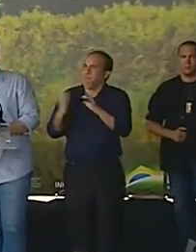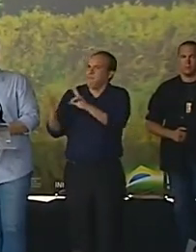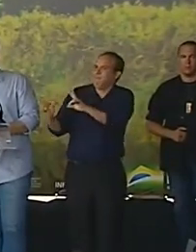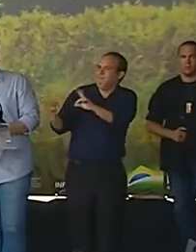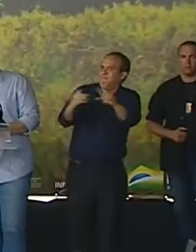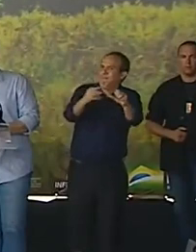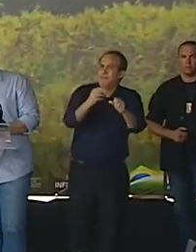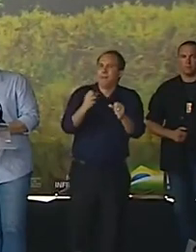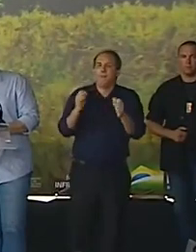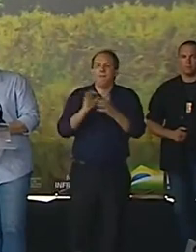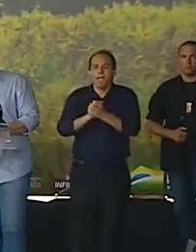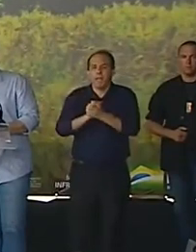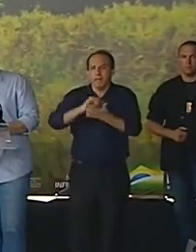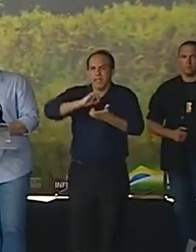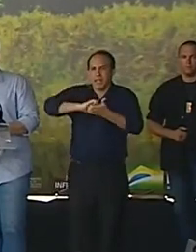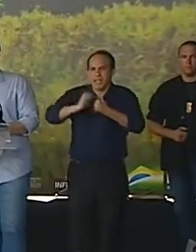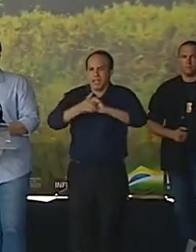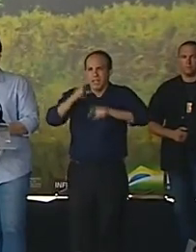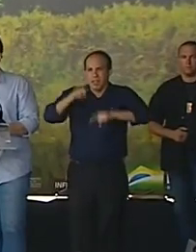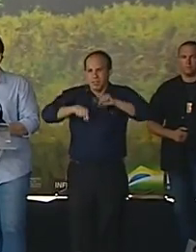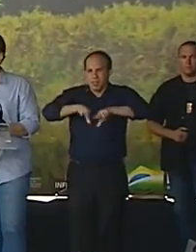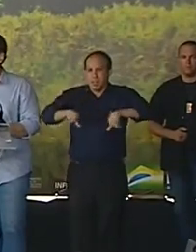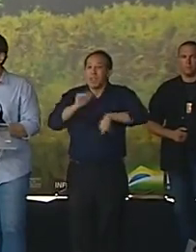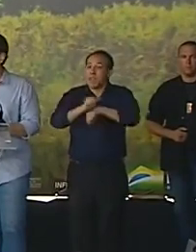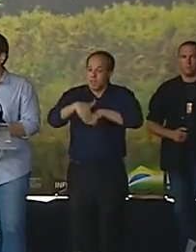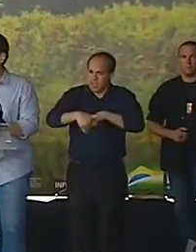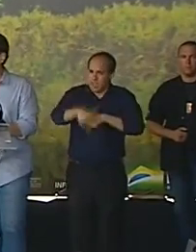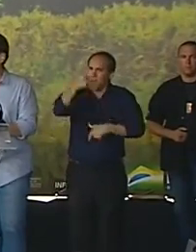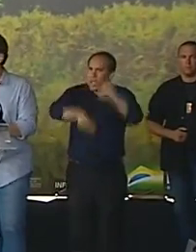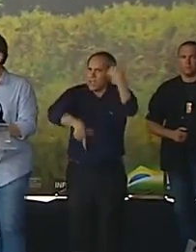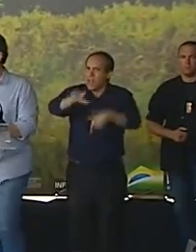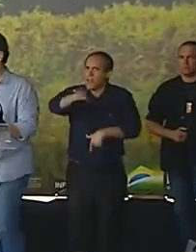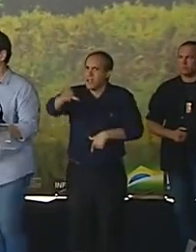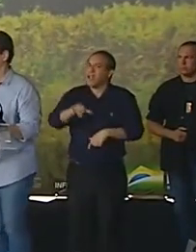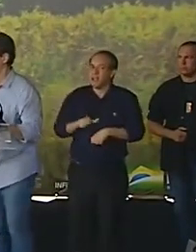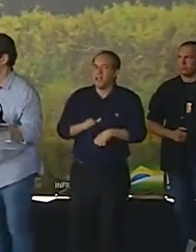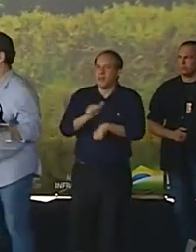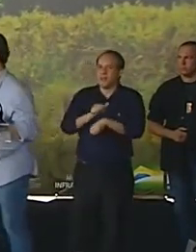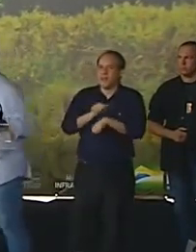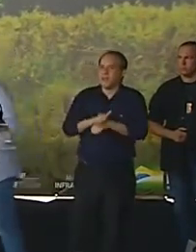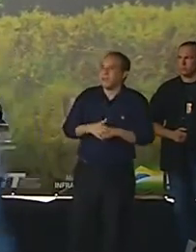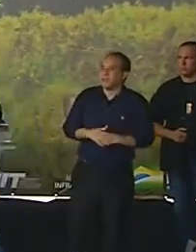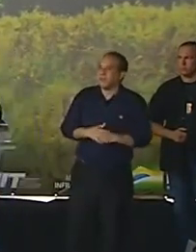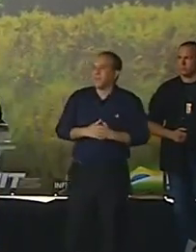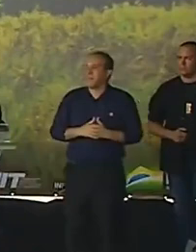pelo equipamento. E aguardem que muita coisa virá nos próximos anos.